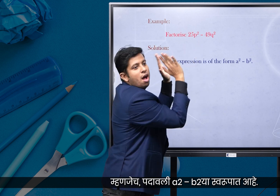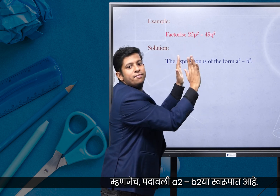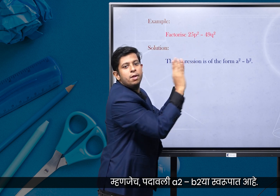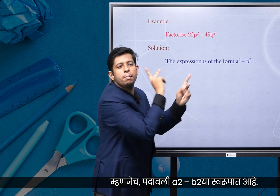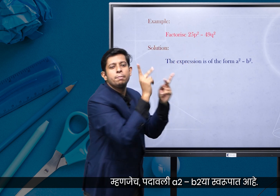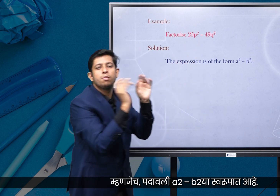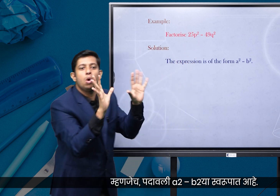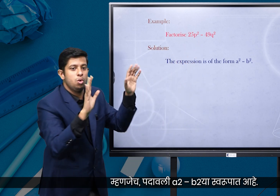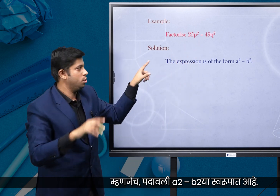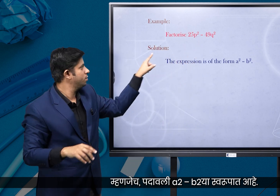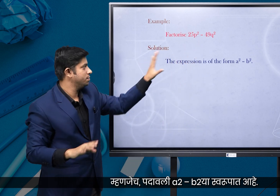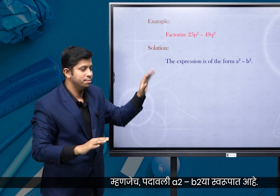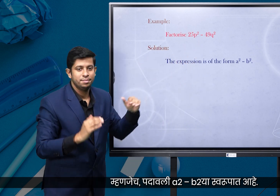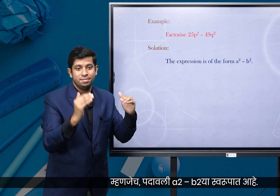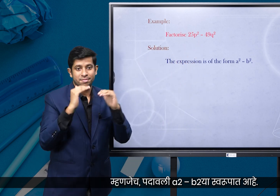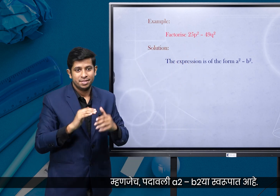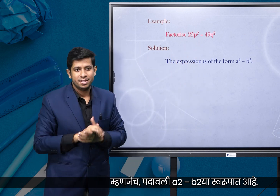b वर्गच्या स्वरूपात आहे.